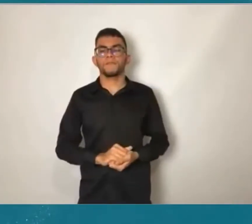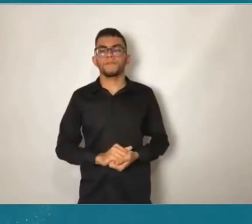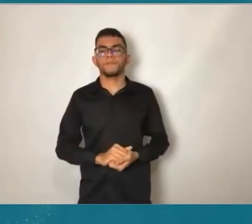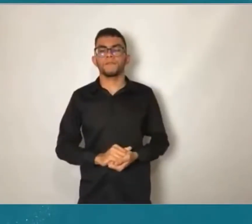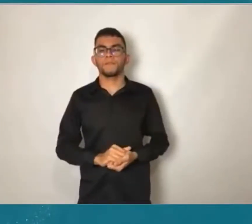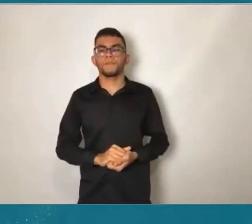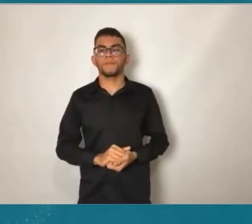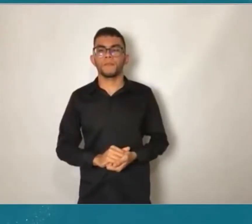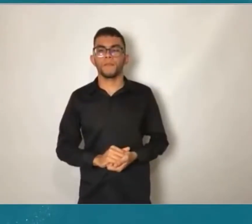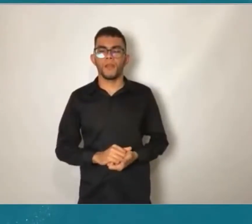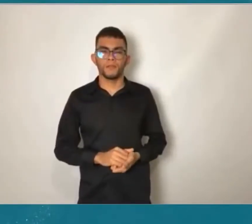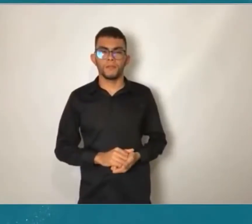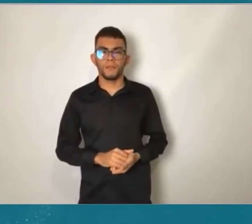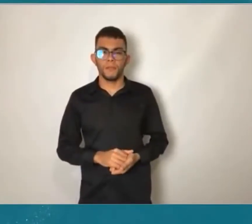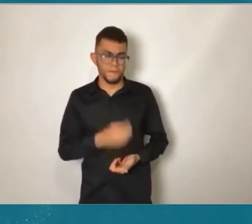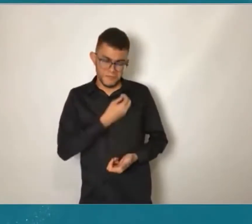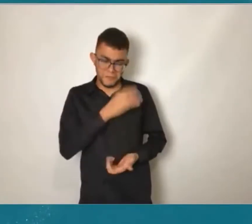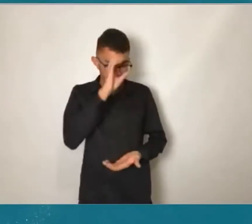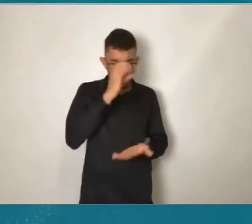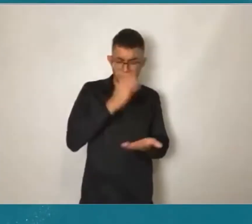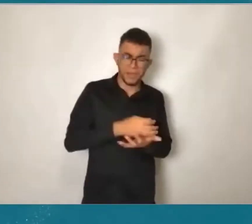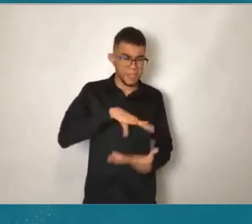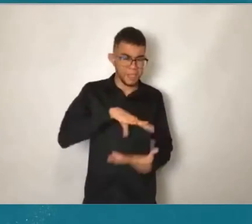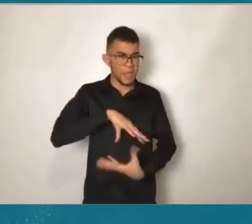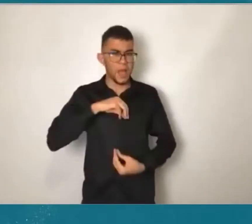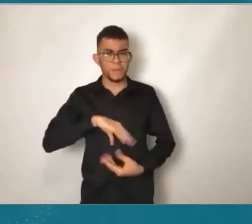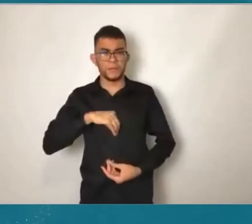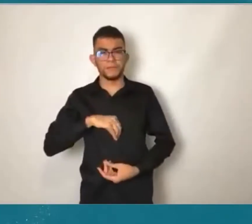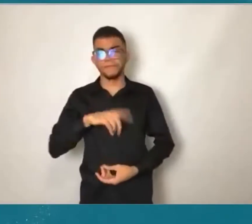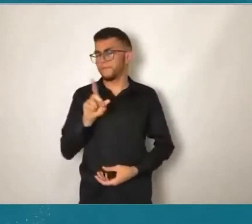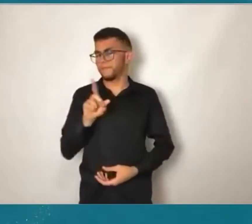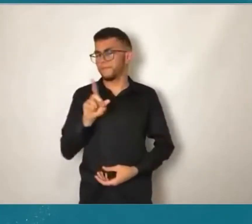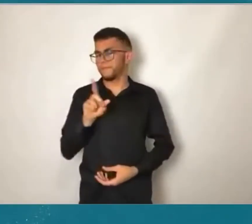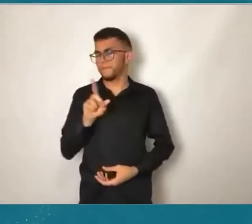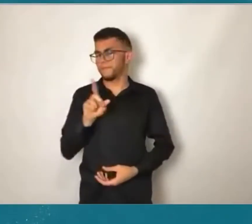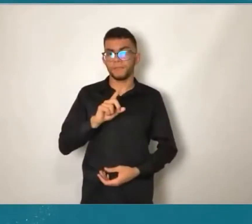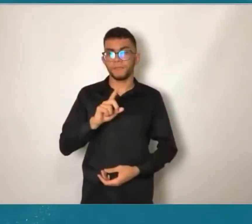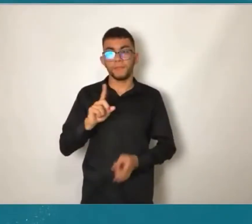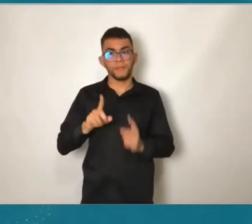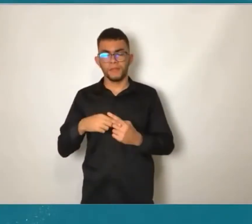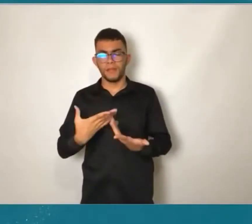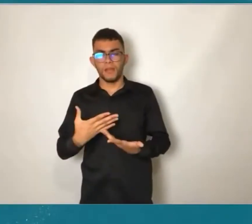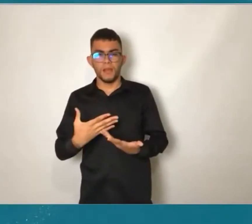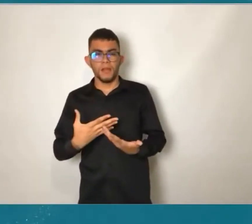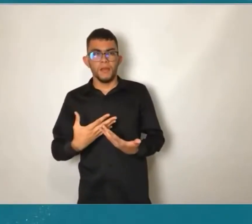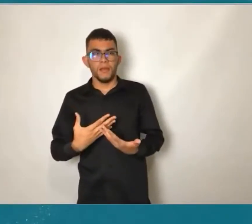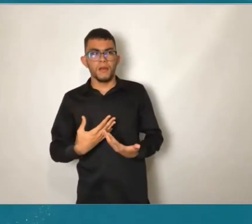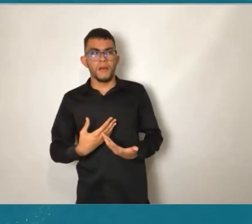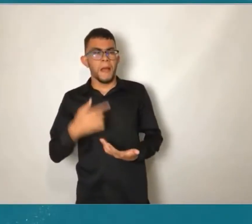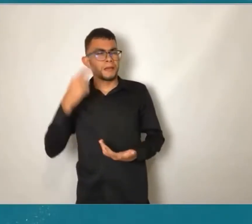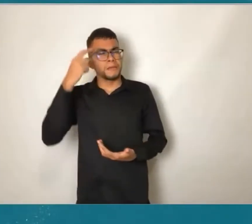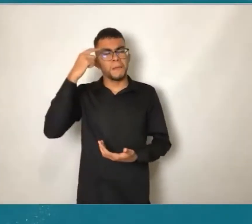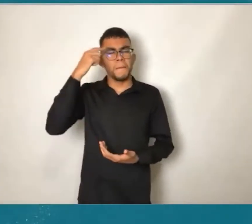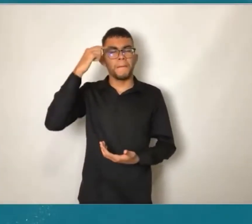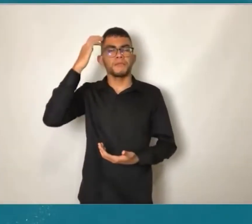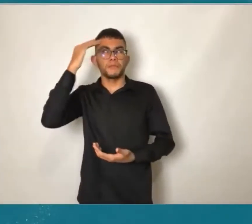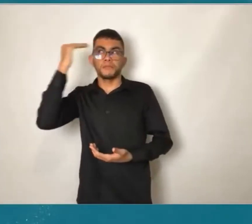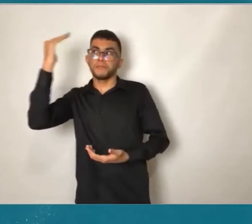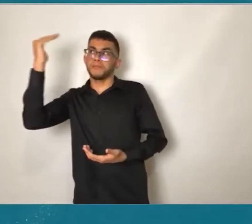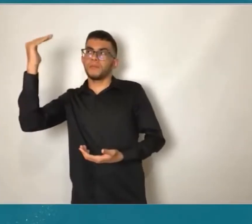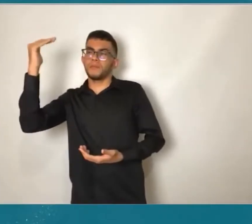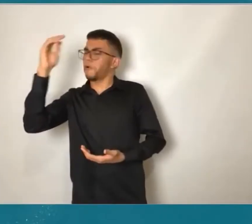terreno. A única maneira de vencê-lo, irmãos, é nós sermos transportados para